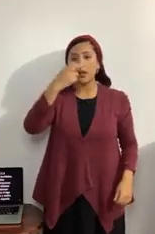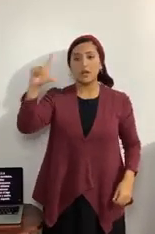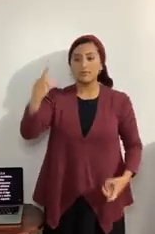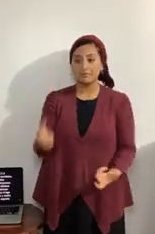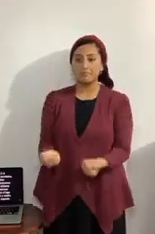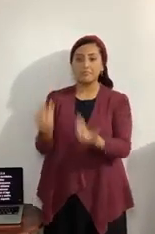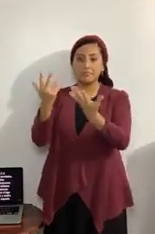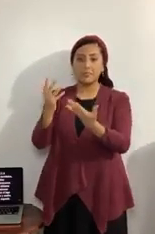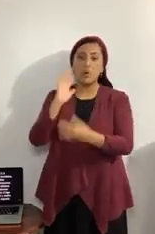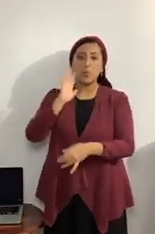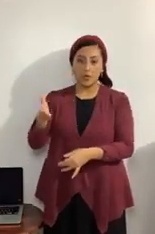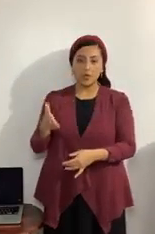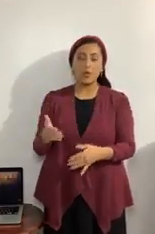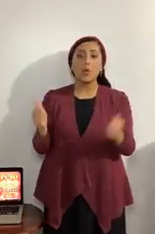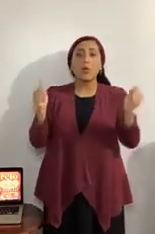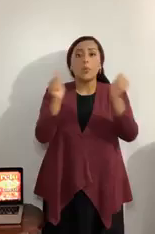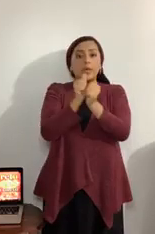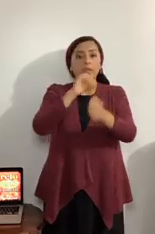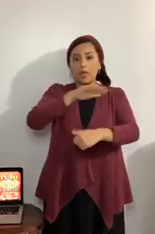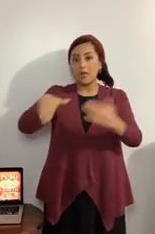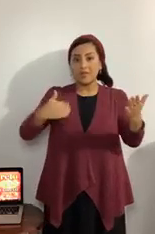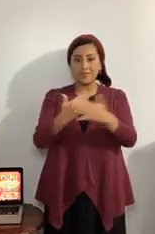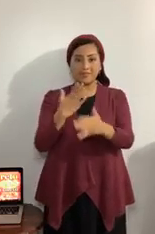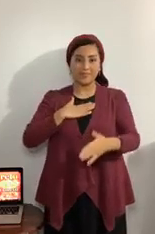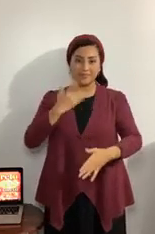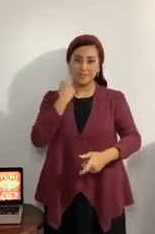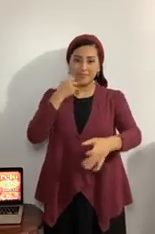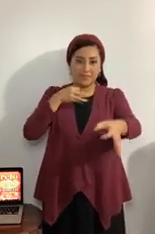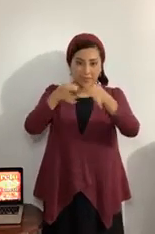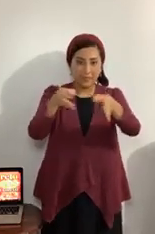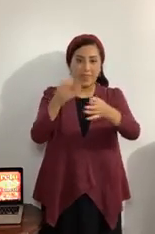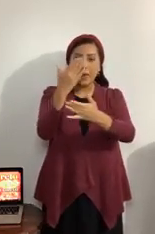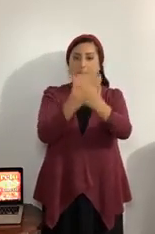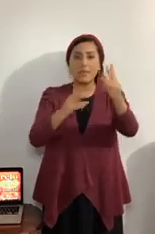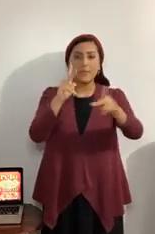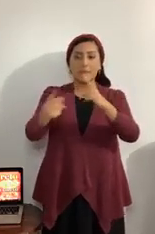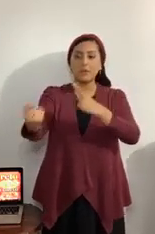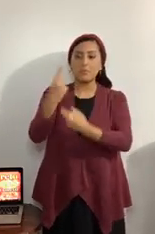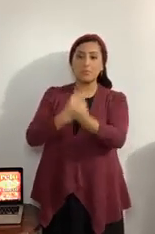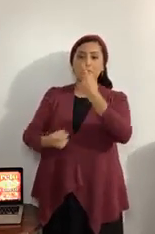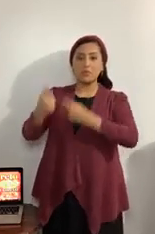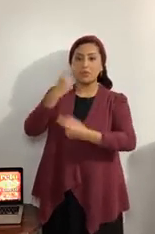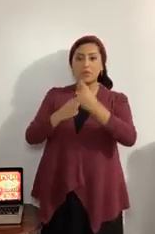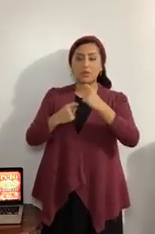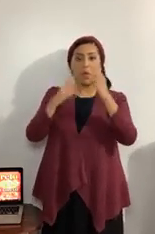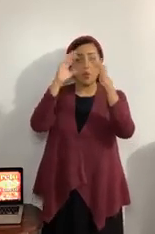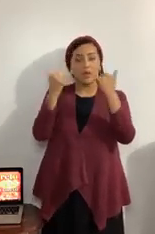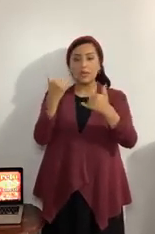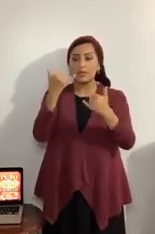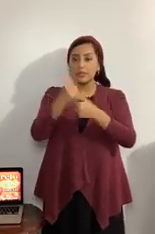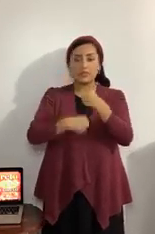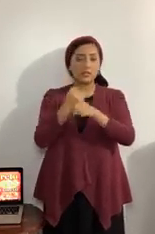Entonces, con todo esto, me dicen algunos, espero que este año ya no se diga